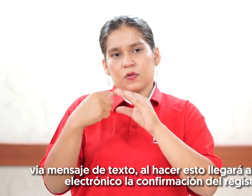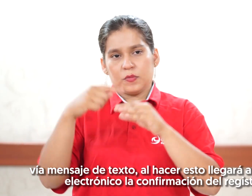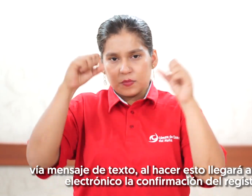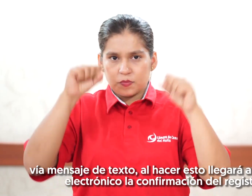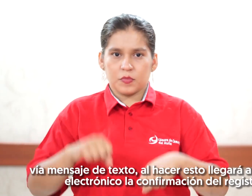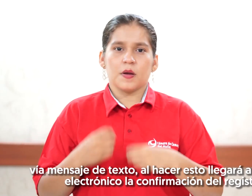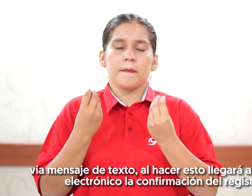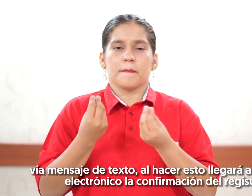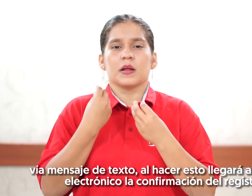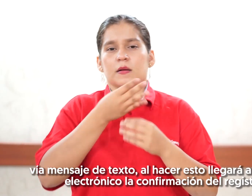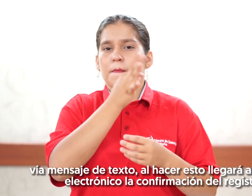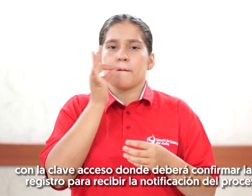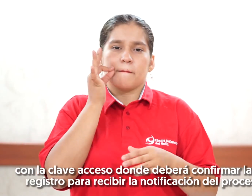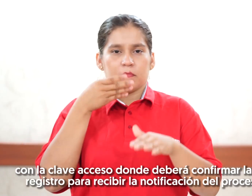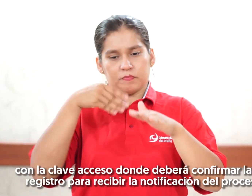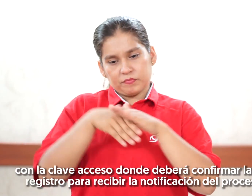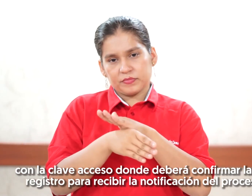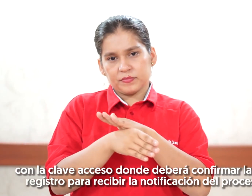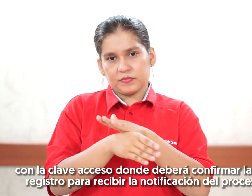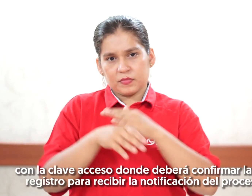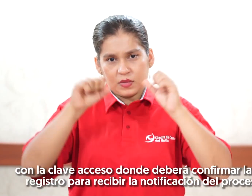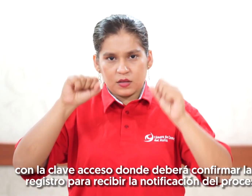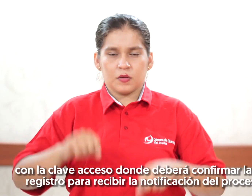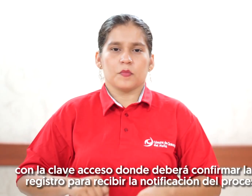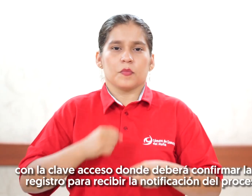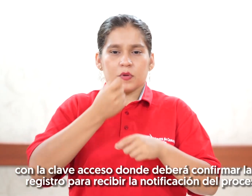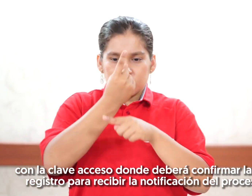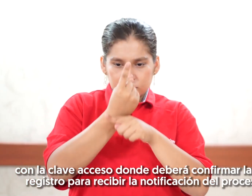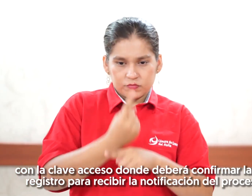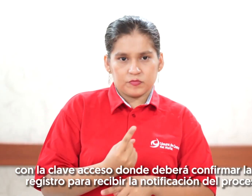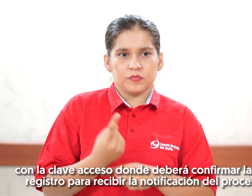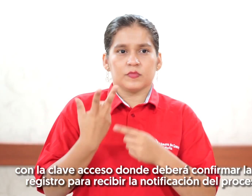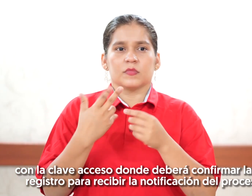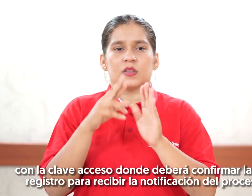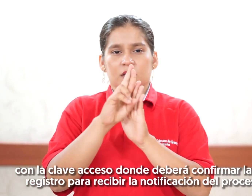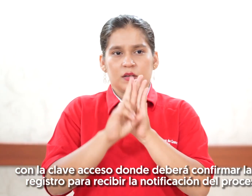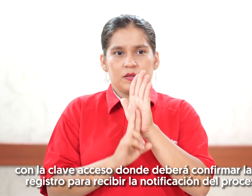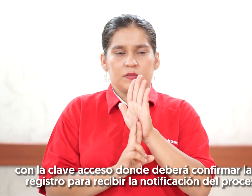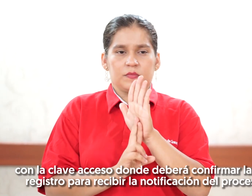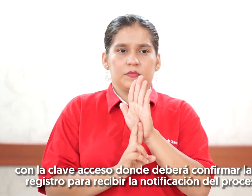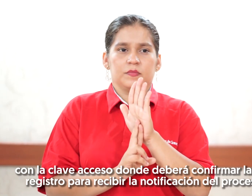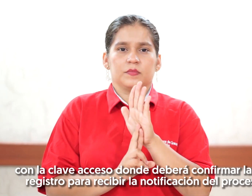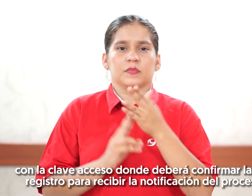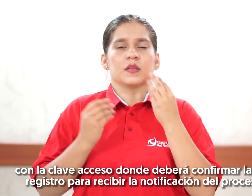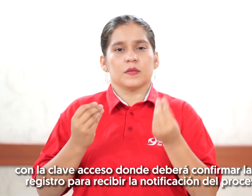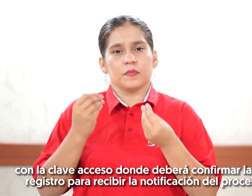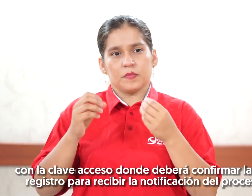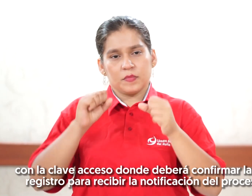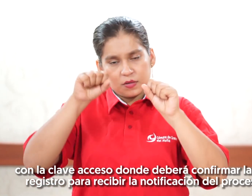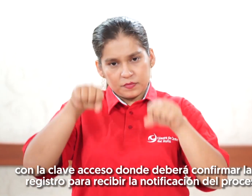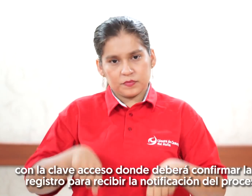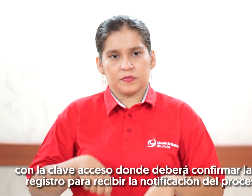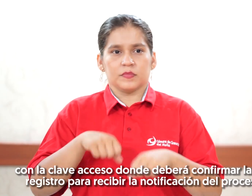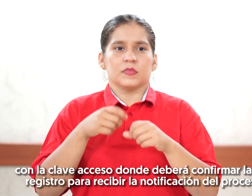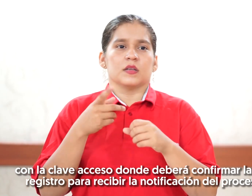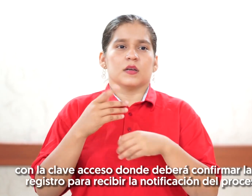confirmación del registro con la clave de acceso donde deberá confirmar la solicitud de registro para recibir la